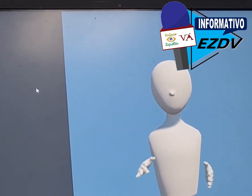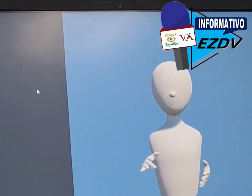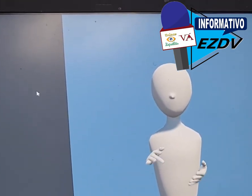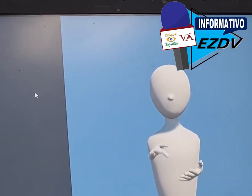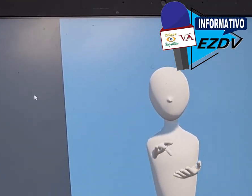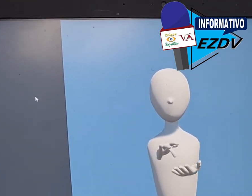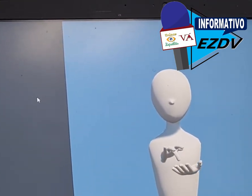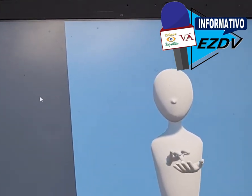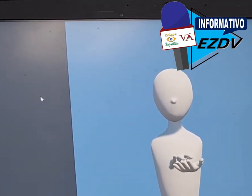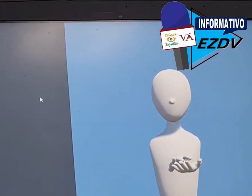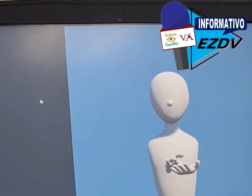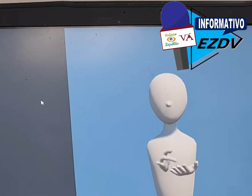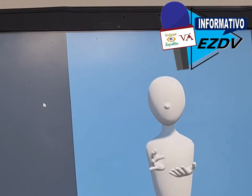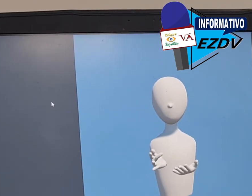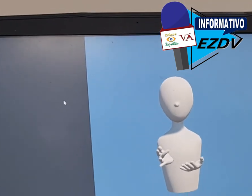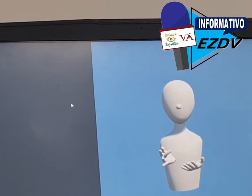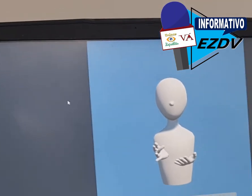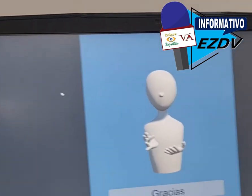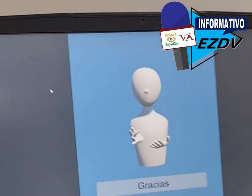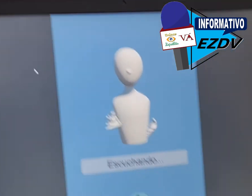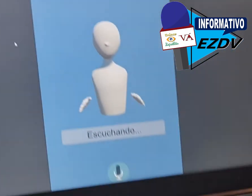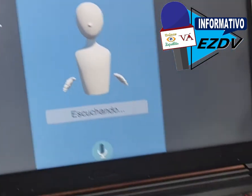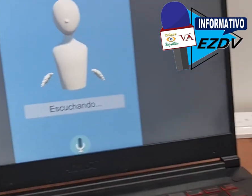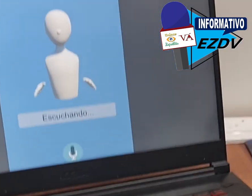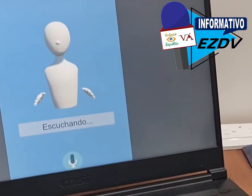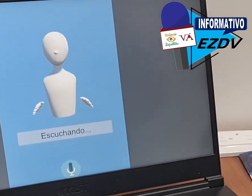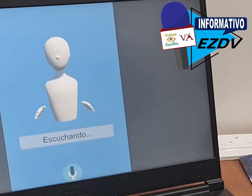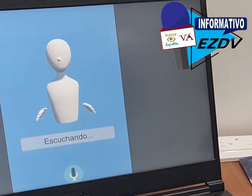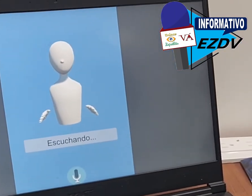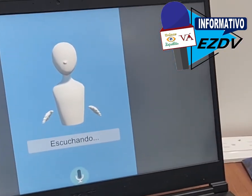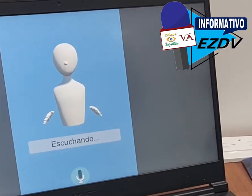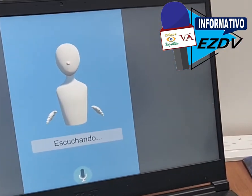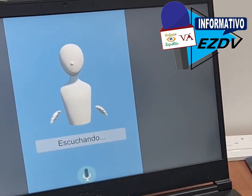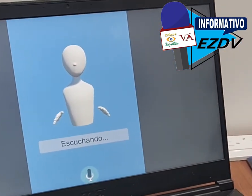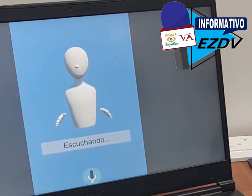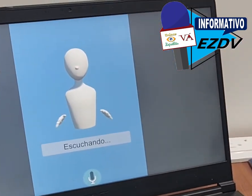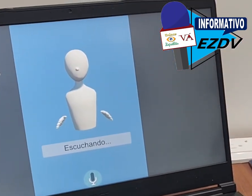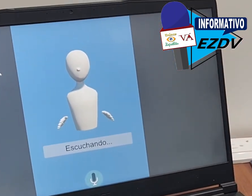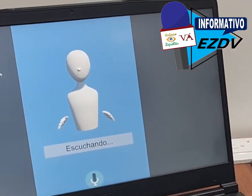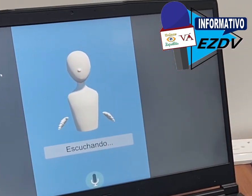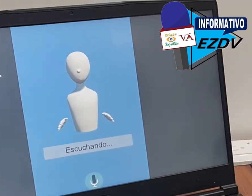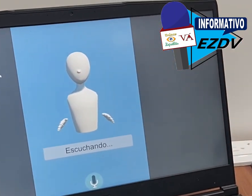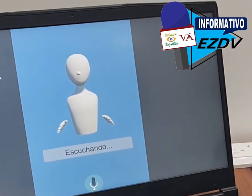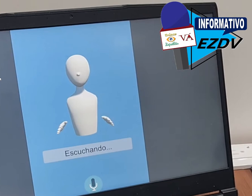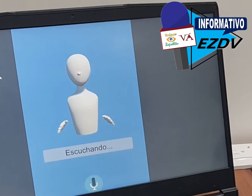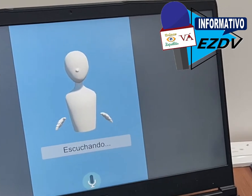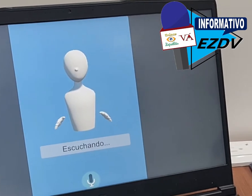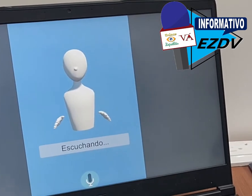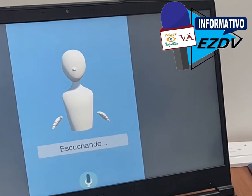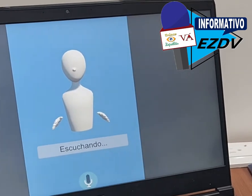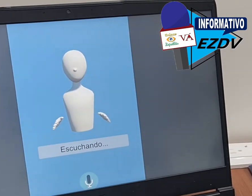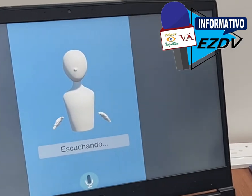o que ellos mismos no tienen discapacidad auditiva, pues creen que no lo necesitan y pues simplemente no lo aprenden.